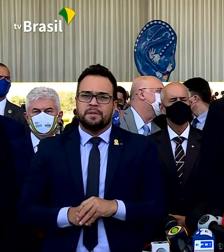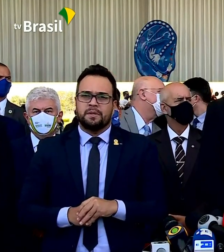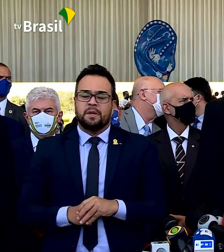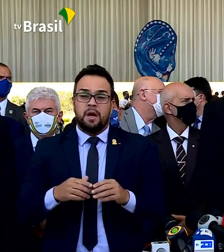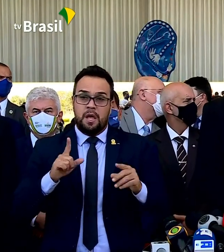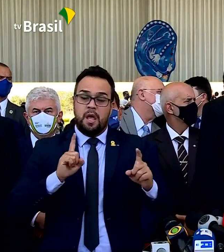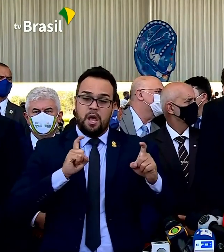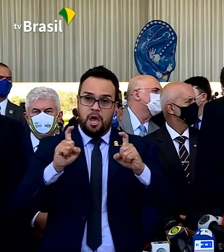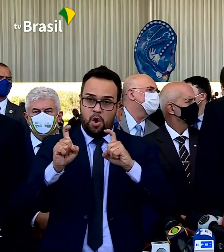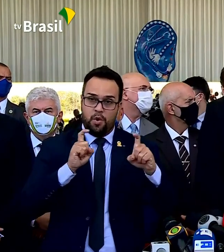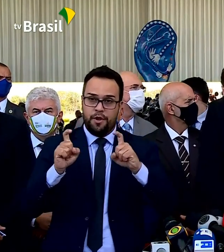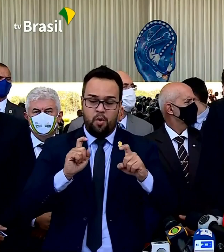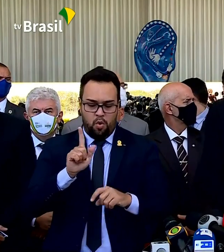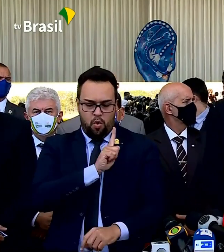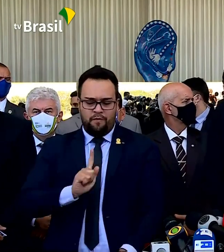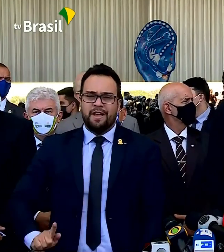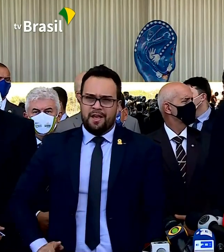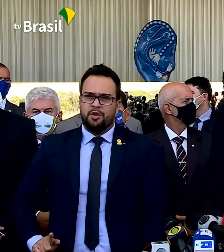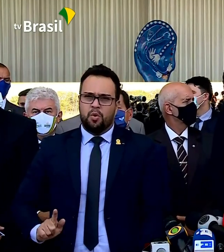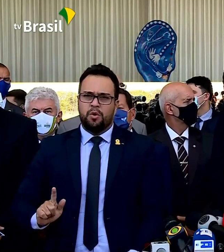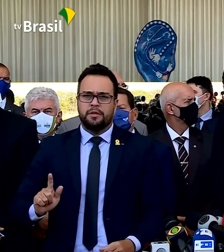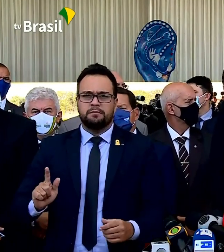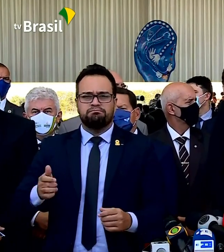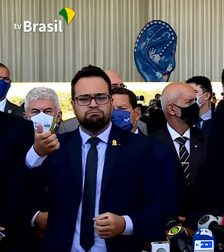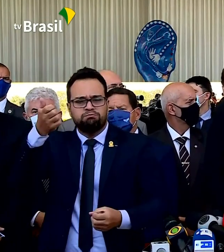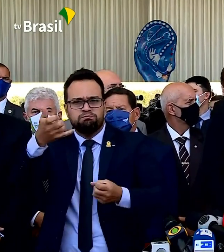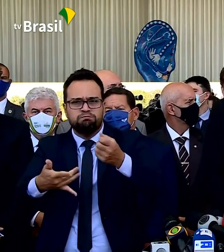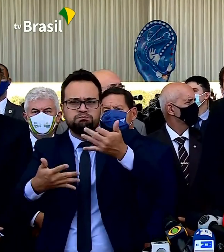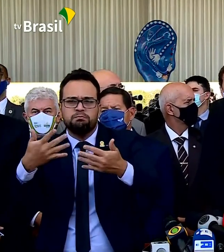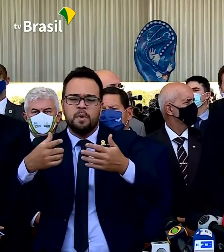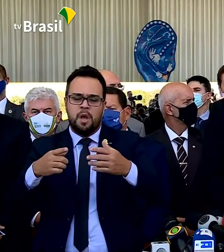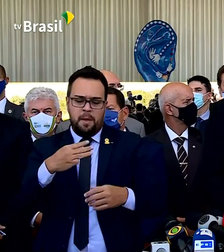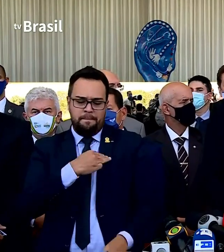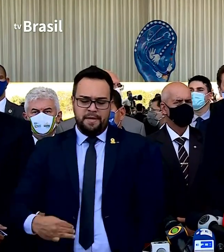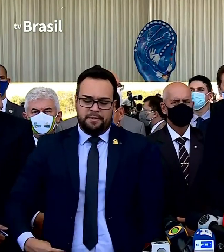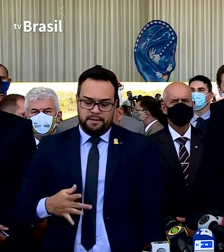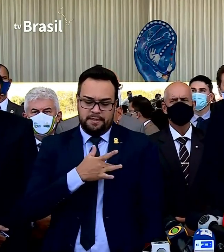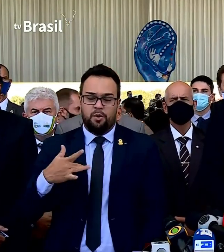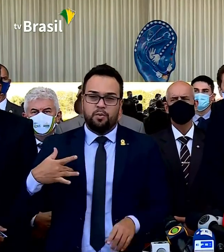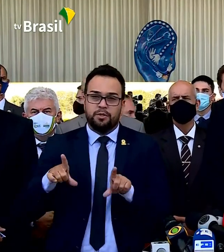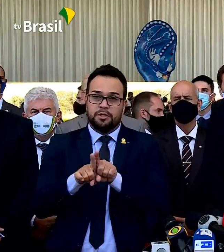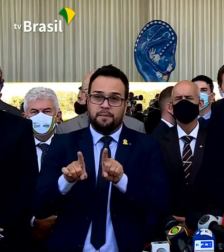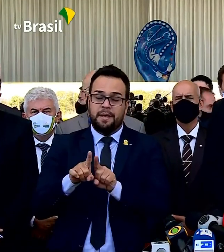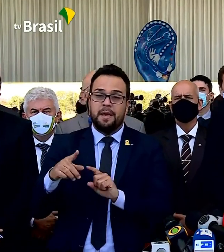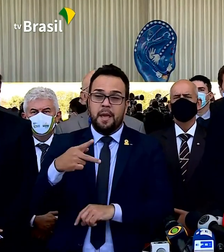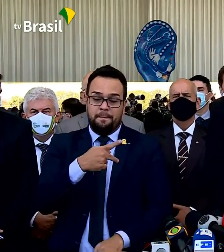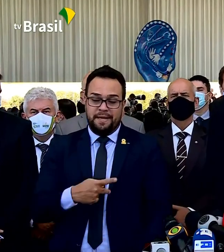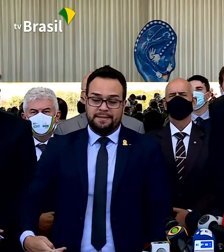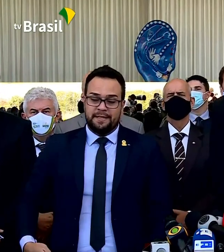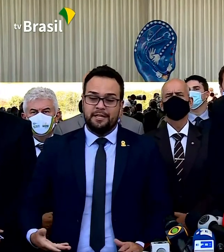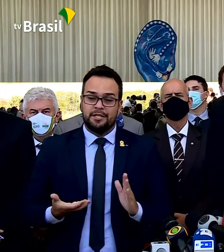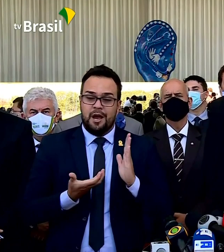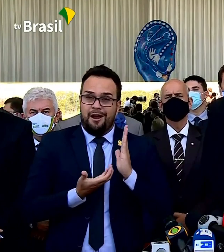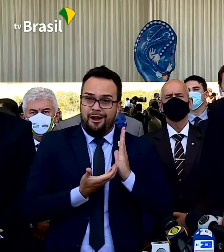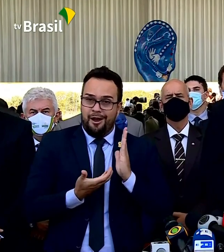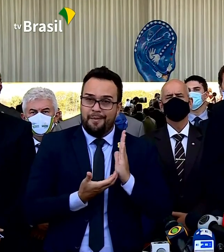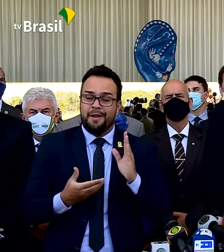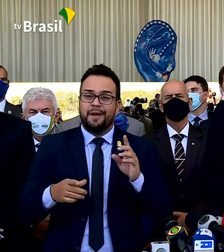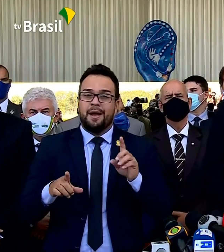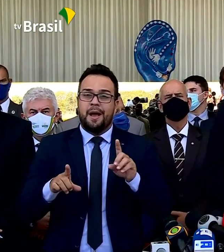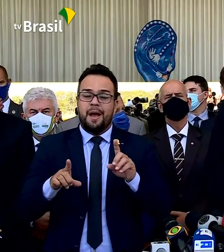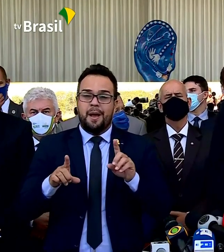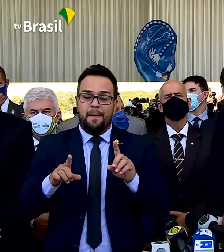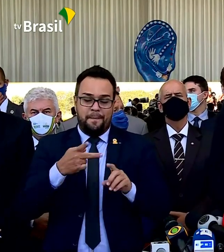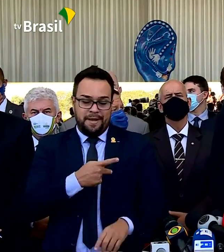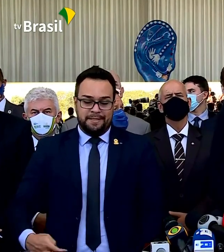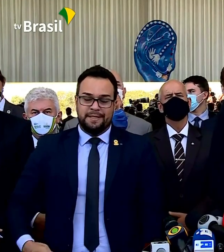reunião, ouvindo os governadores, ministro da Saúde, o presidente da Câmara, o presidente do Supremo Tribunal